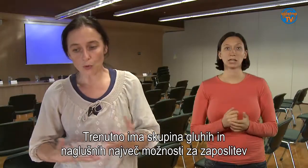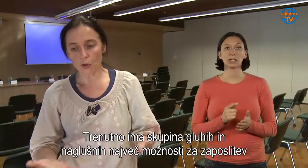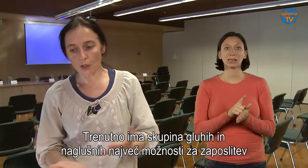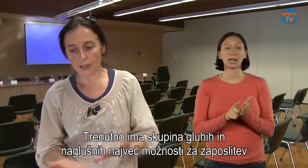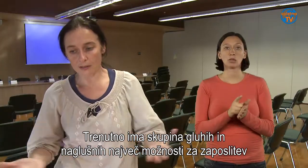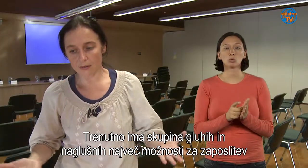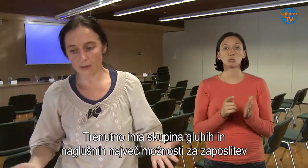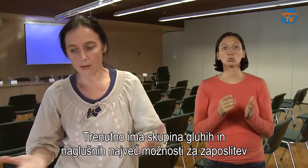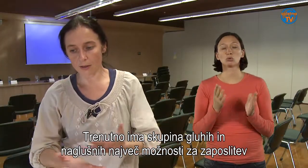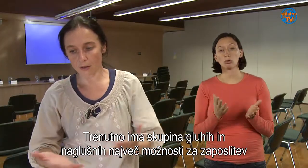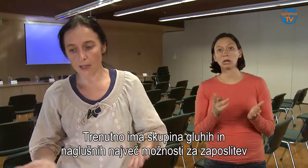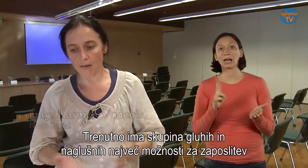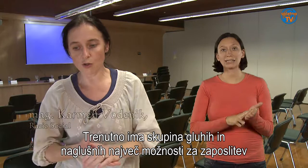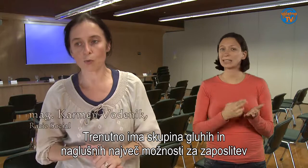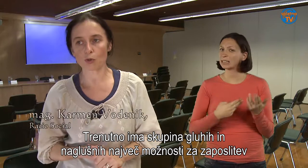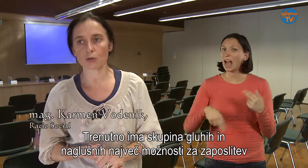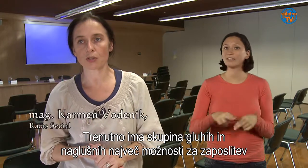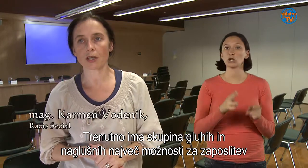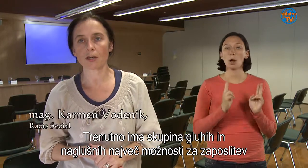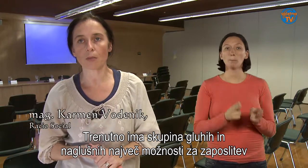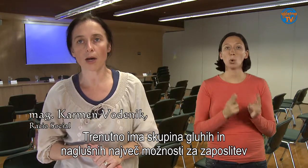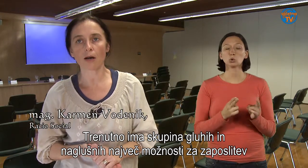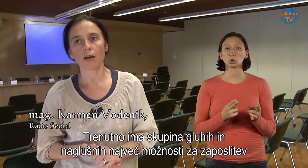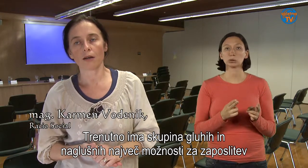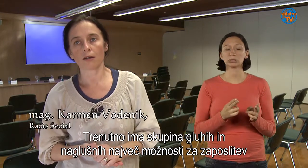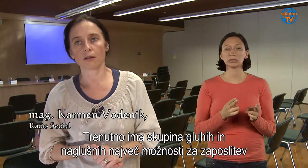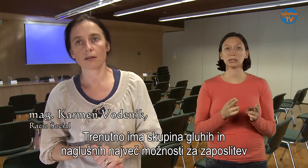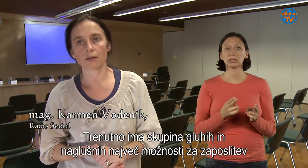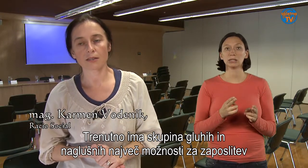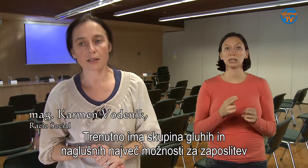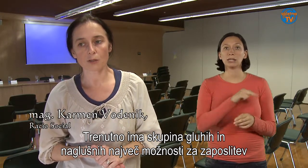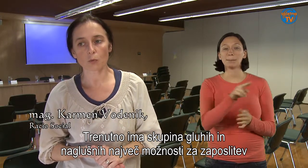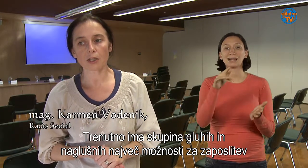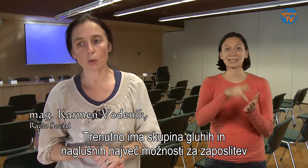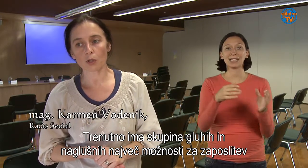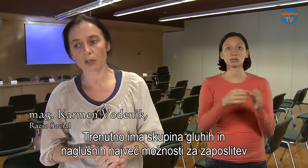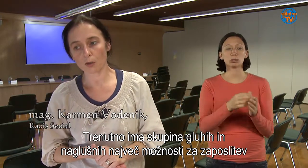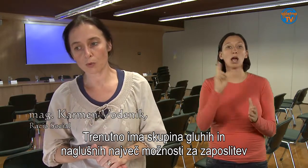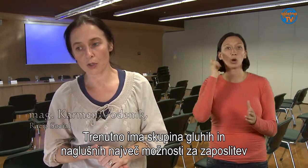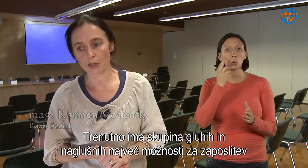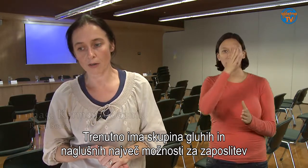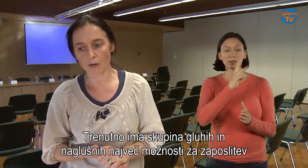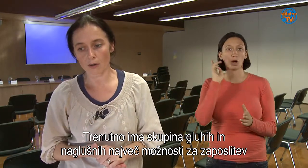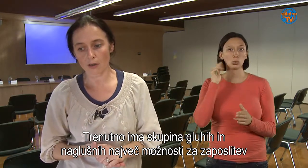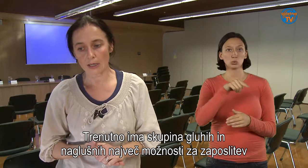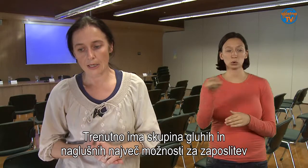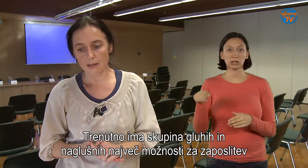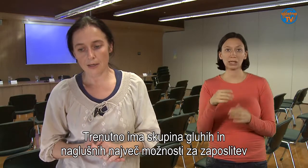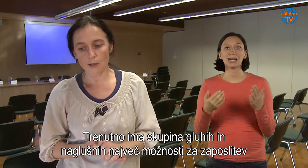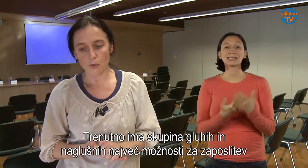Trenutno res največ možnosti ima ciljna skupina gluhih in naglušnih za